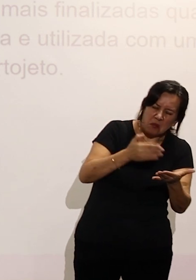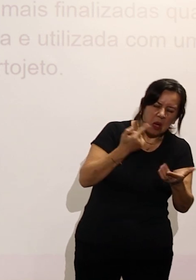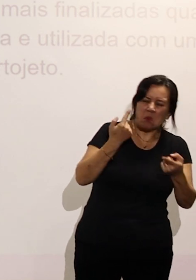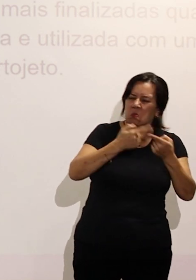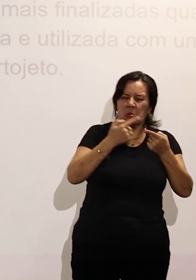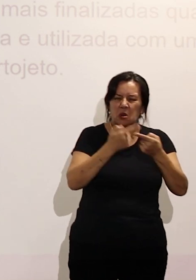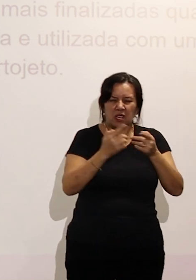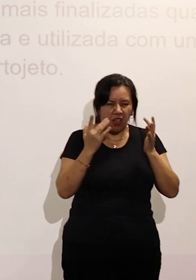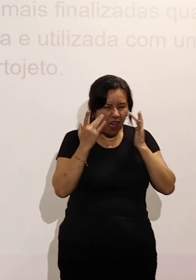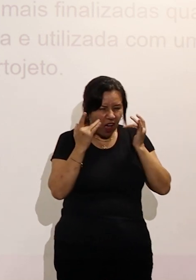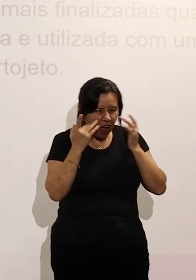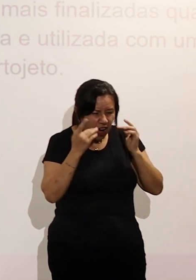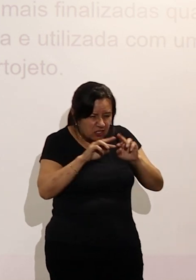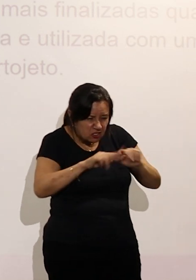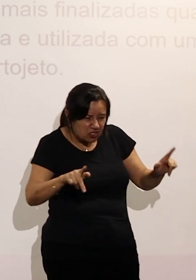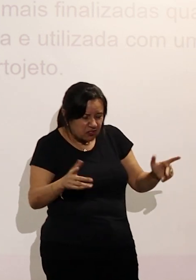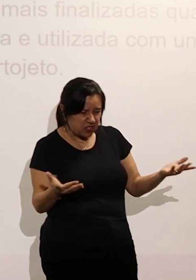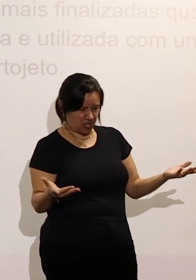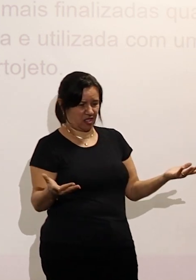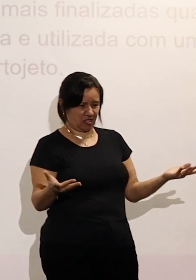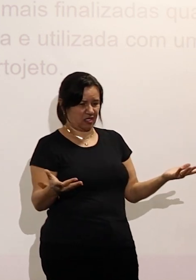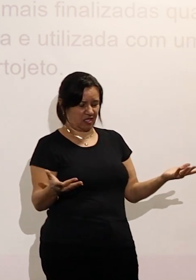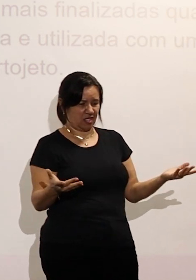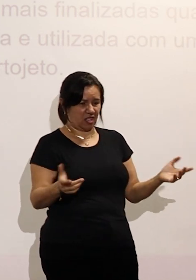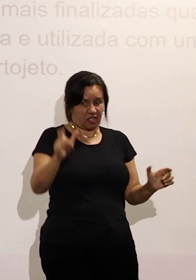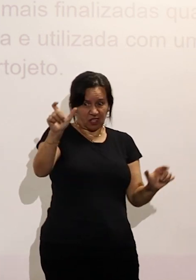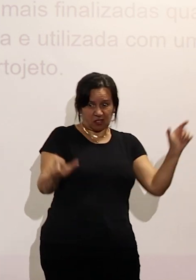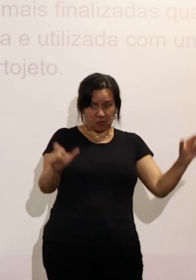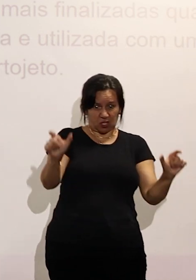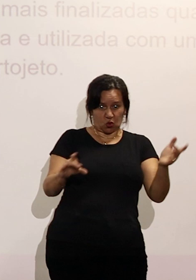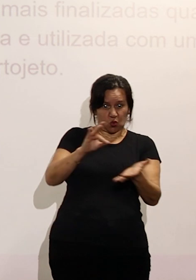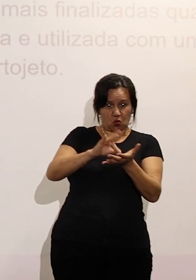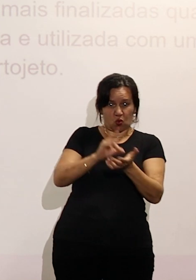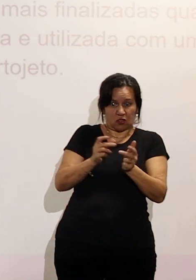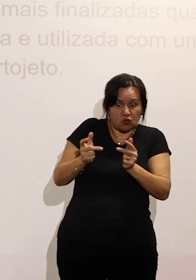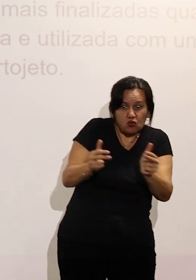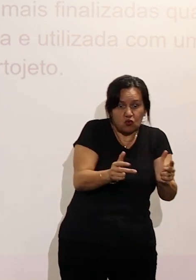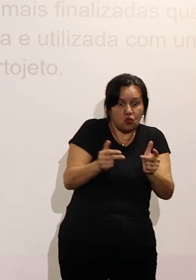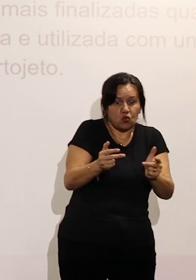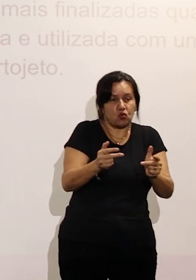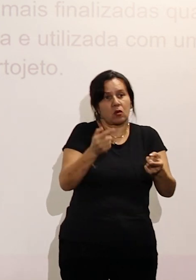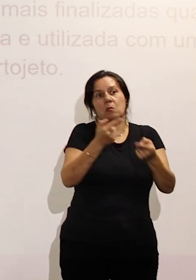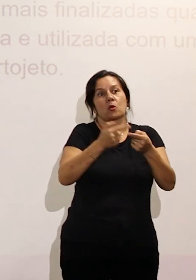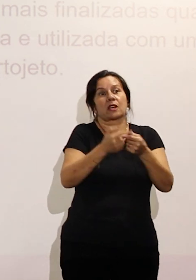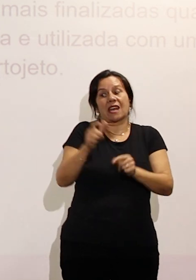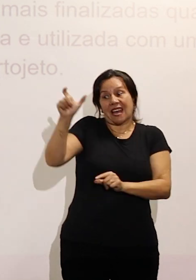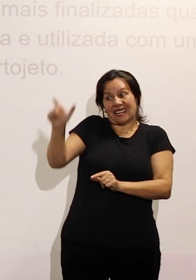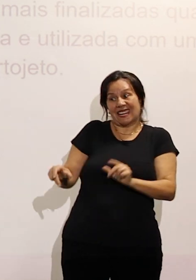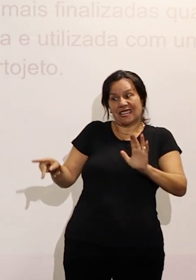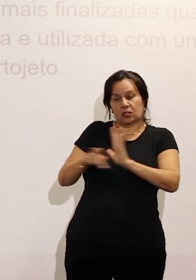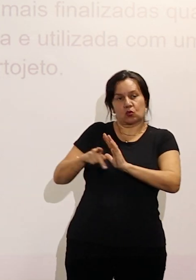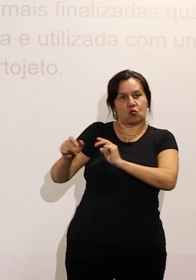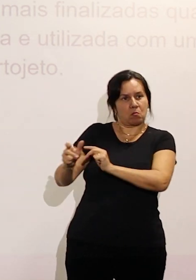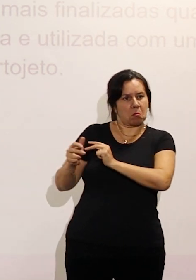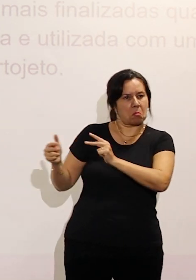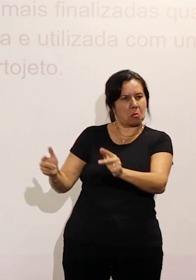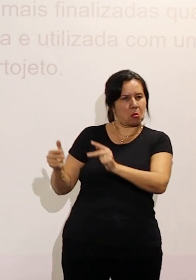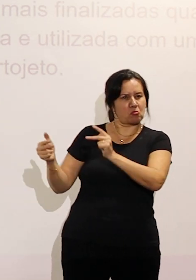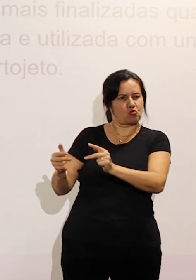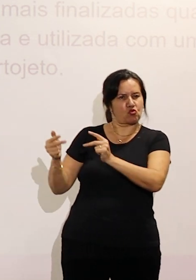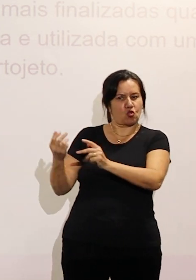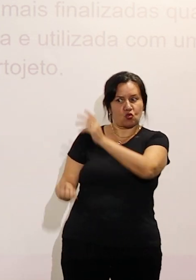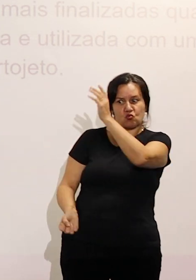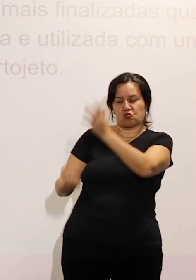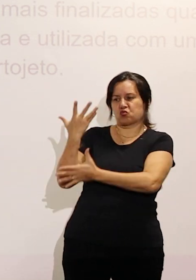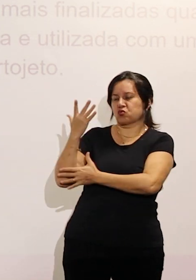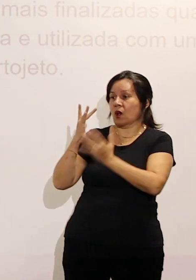arte é tão diferente dos personagens no jogo? E muitas vezes é porque no jogo aquela arte que ele fez